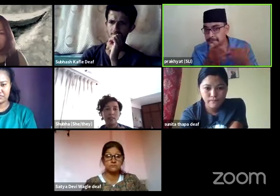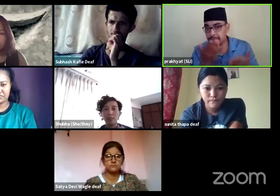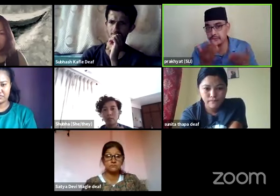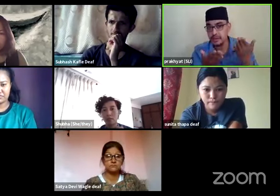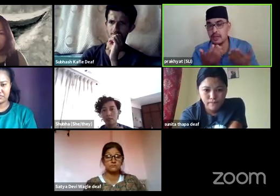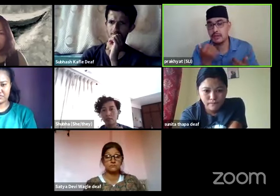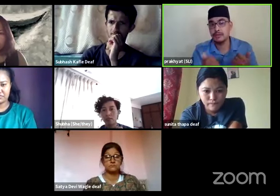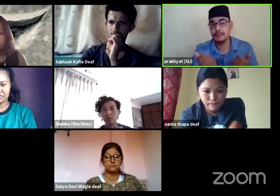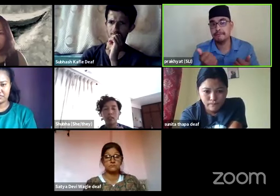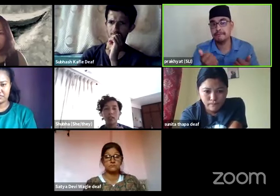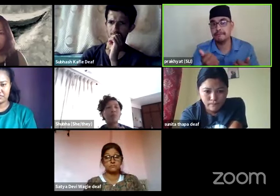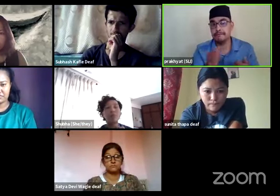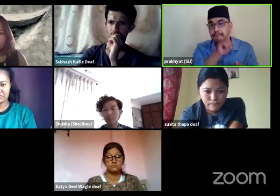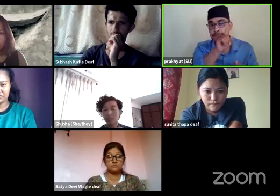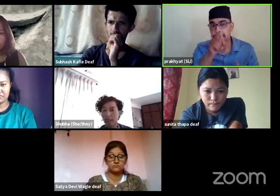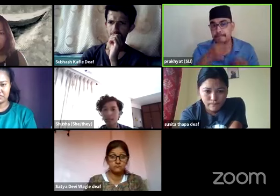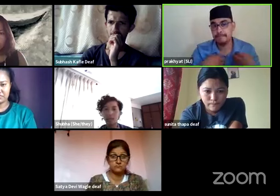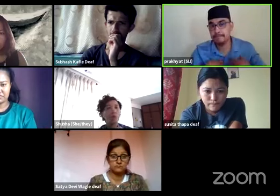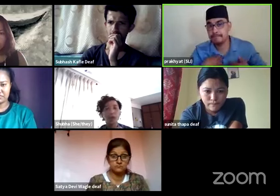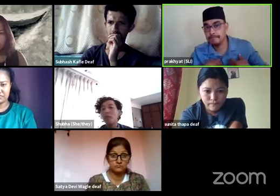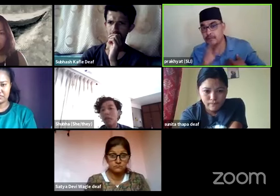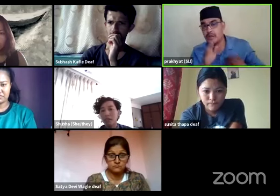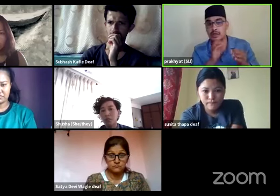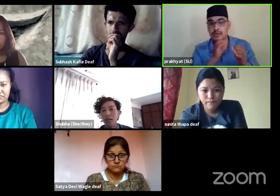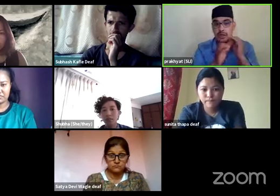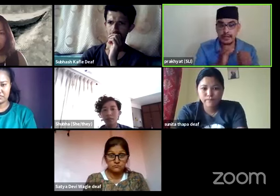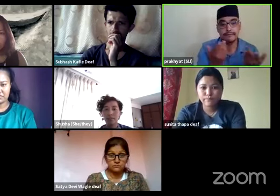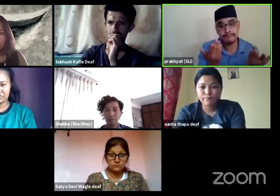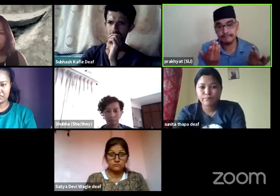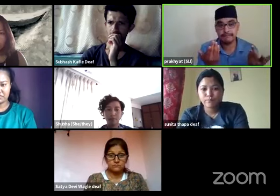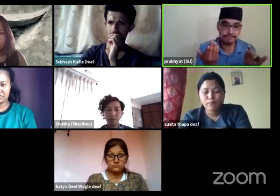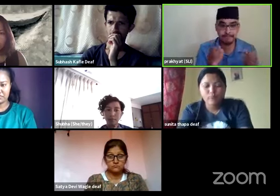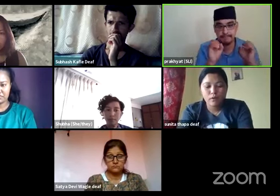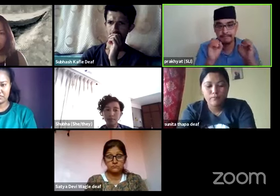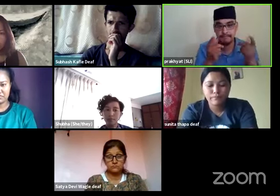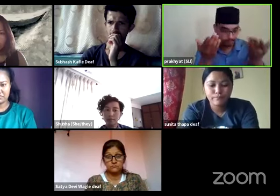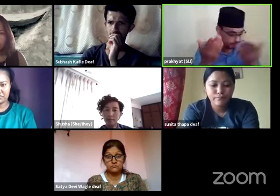बेलासम्म तपाईँको केही प्रश्नहरू अथवा केही प्रतिक्रिया भन्न मन लागेको कुराहरू